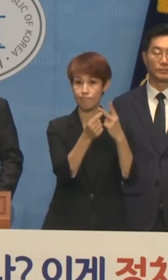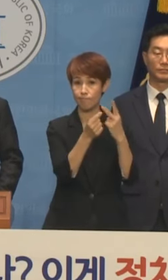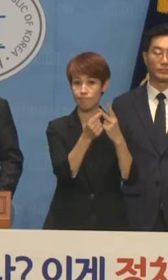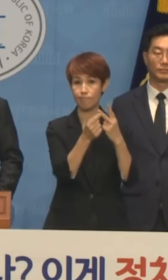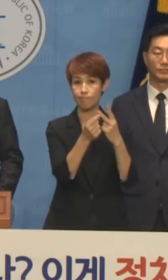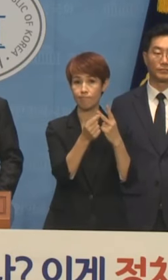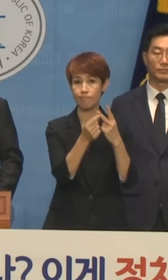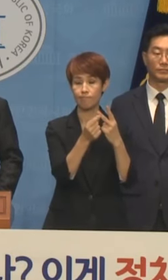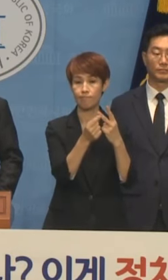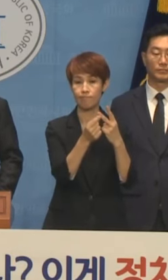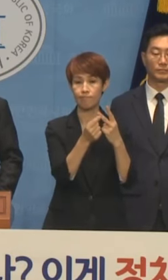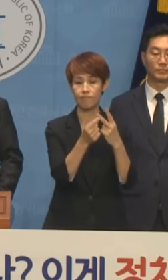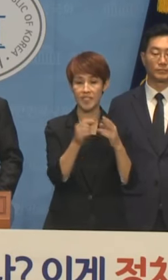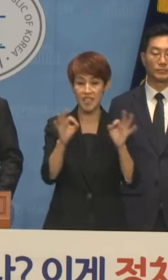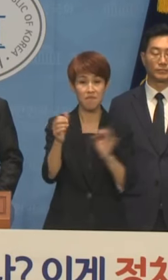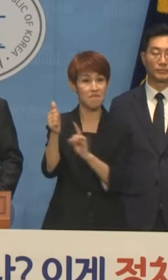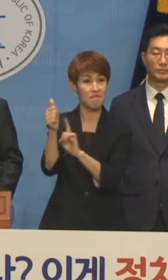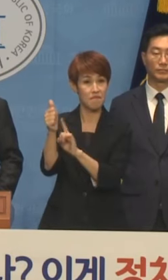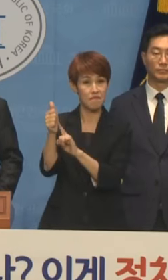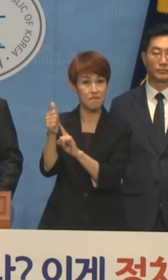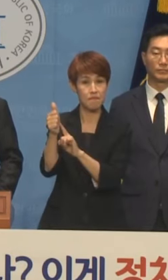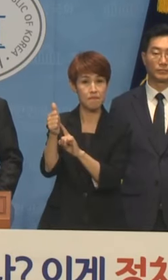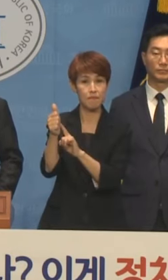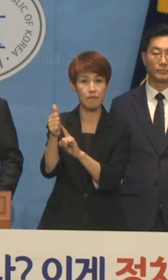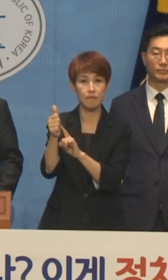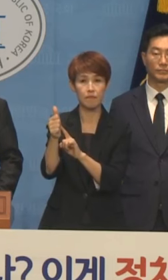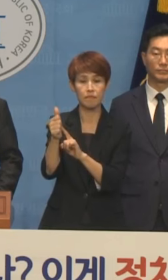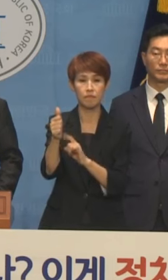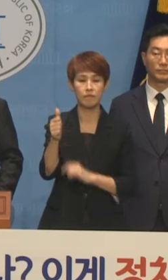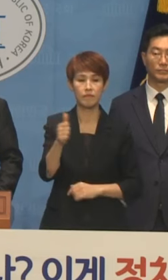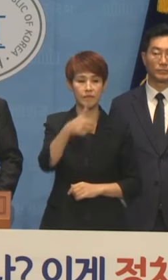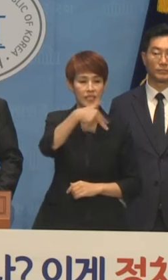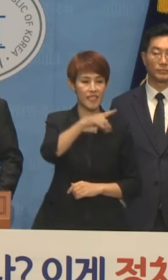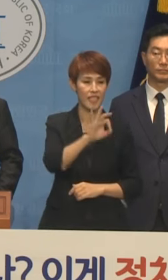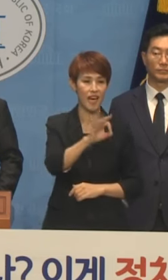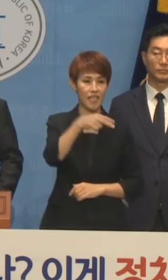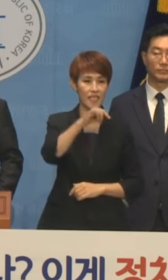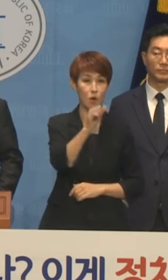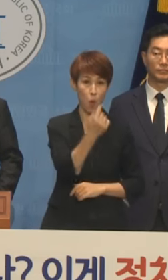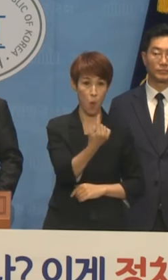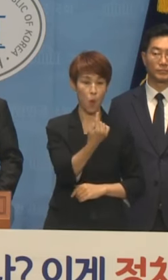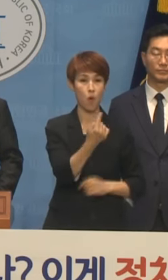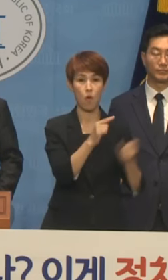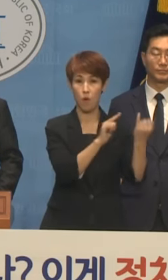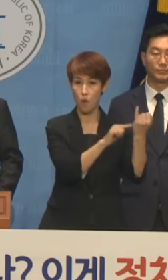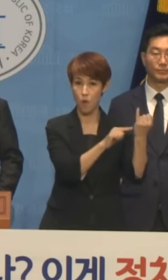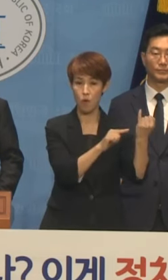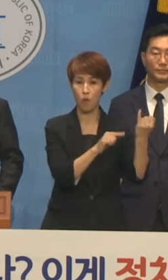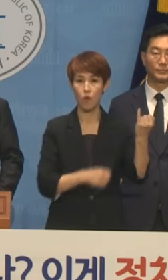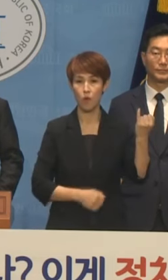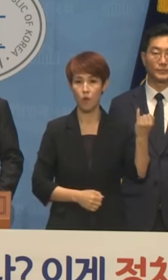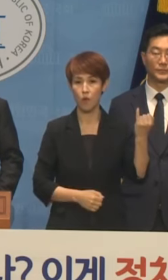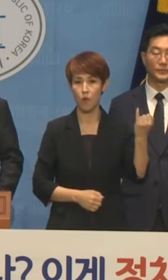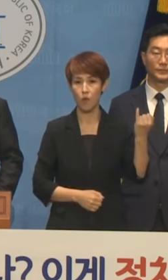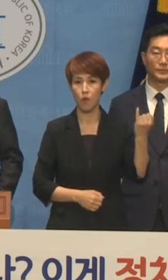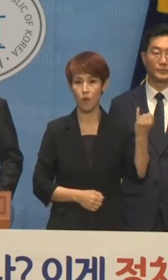번째로 김영철 검사는 피의자 장시호 또는 혹은 피고인 장시호와